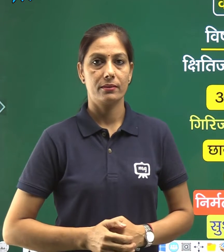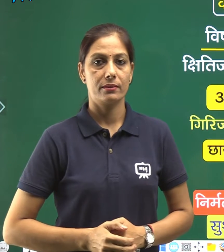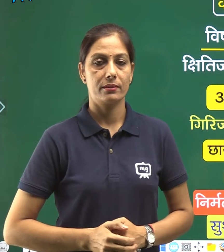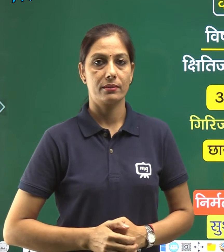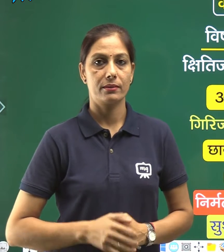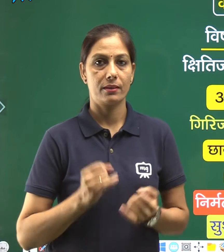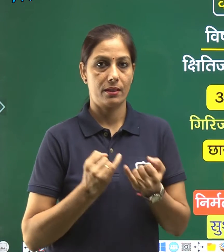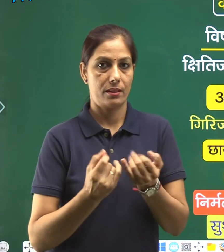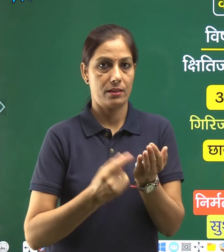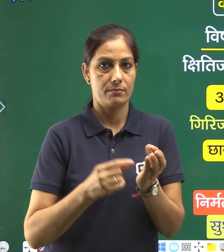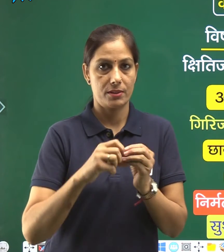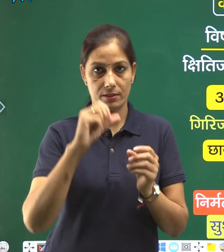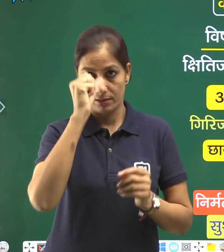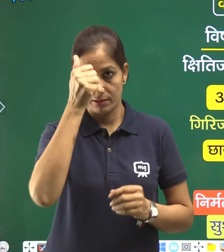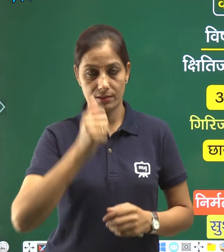हिंदी विषय की